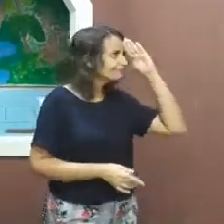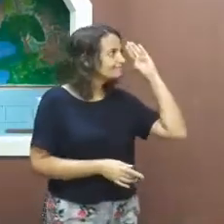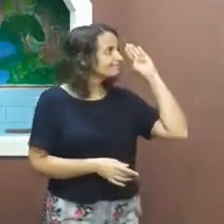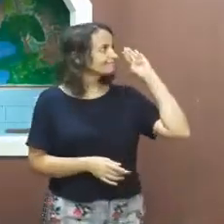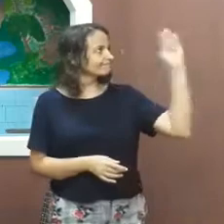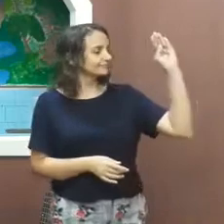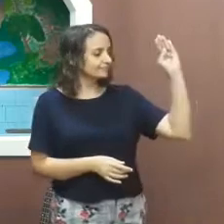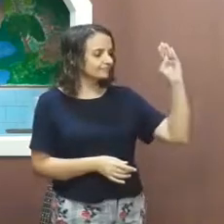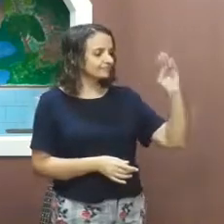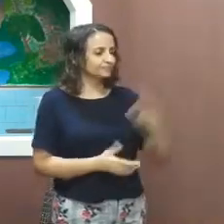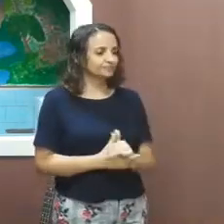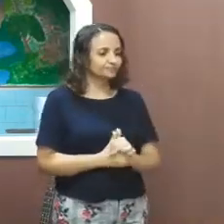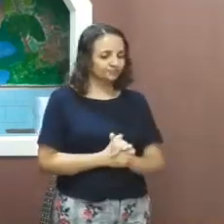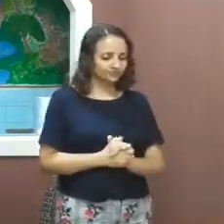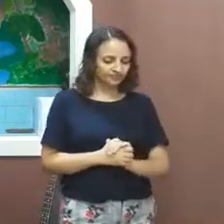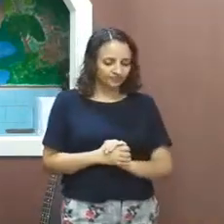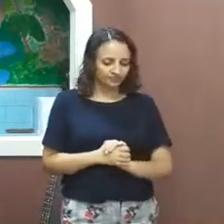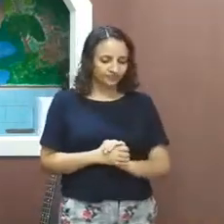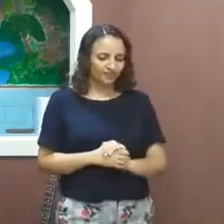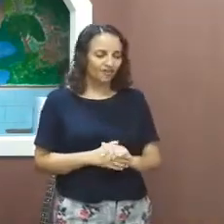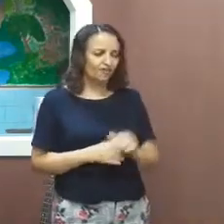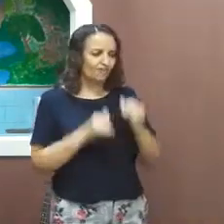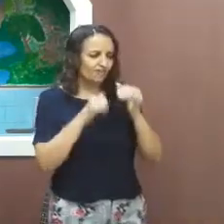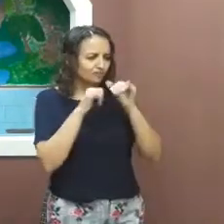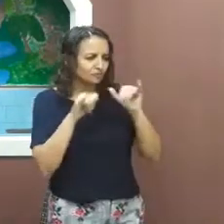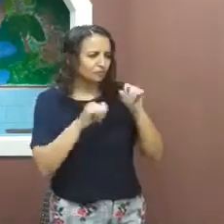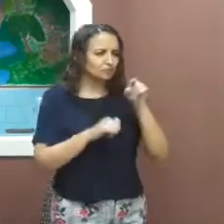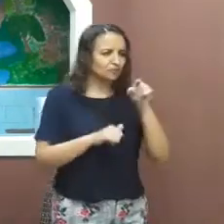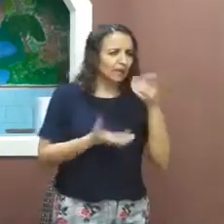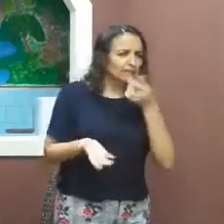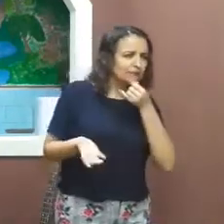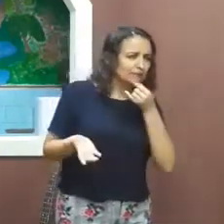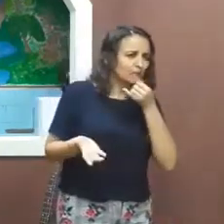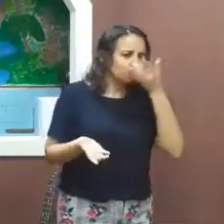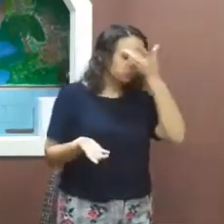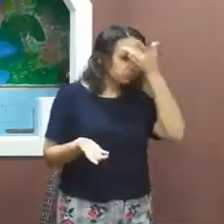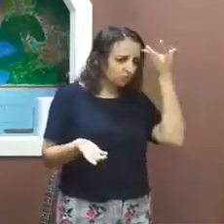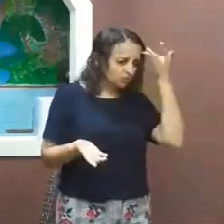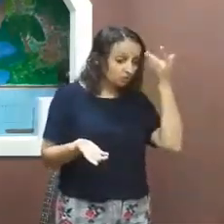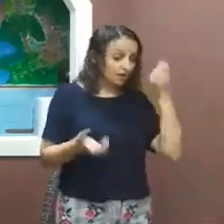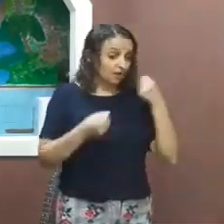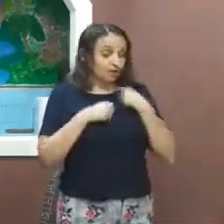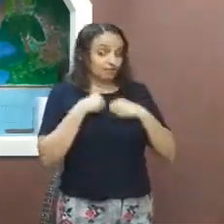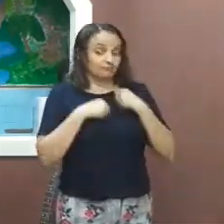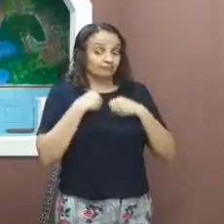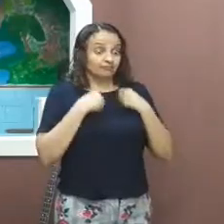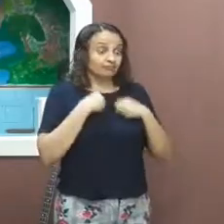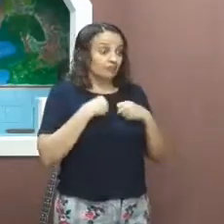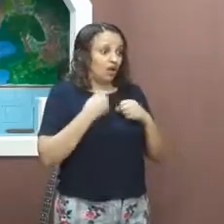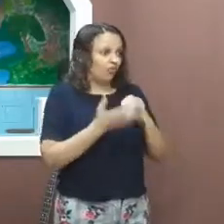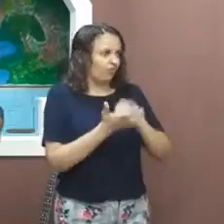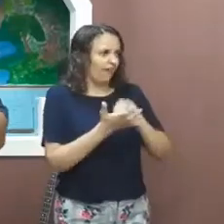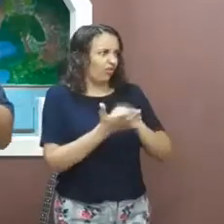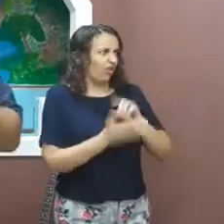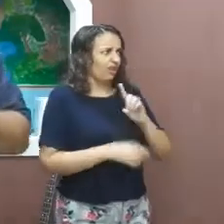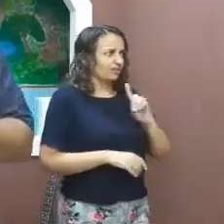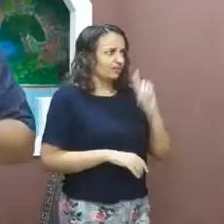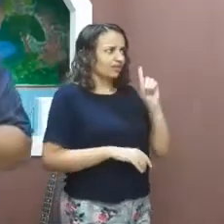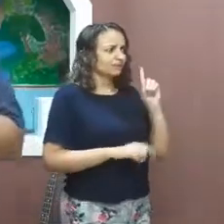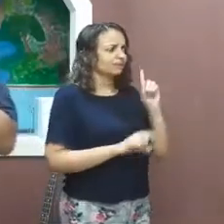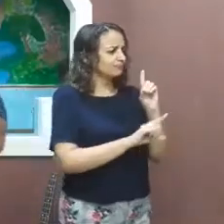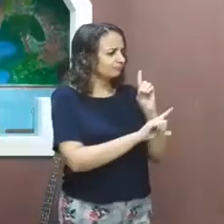suficiente. Volto a falar, não estou falando aquele que tem algum problema, como exemplo a ansiedade, é porque é falta de Deus. Não